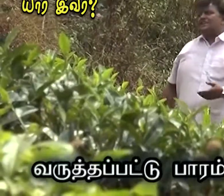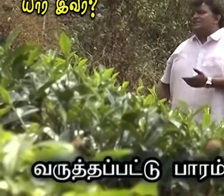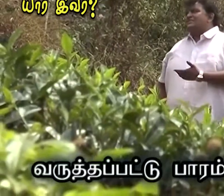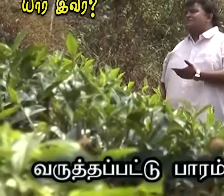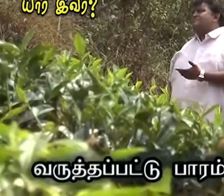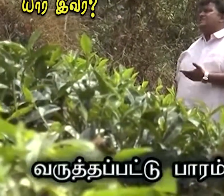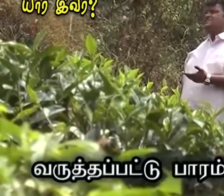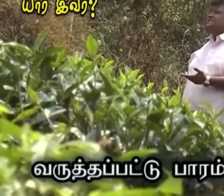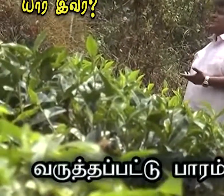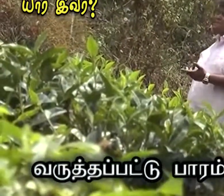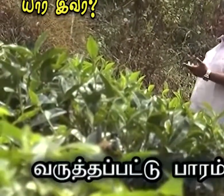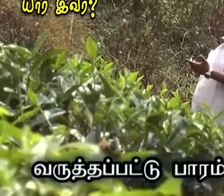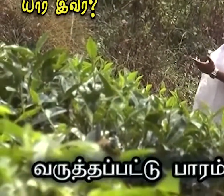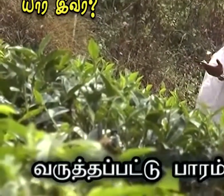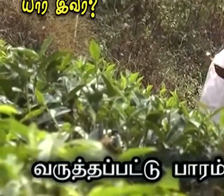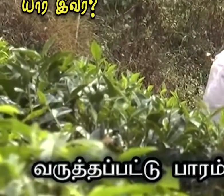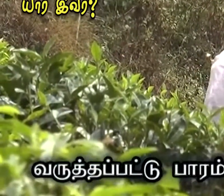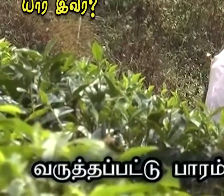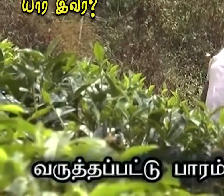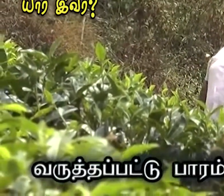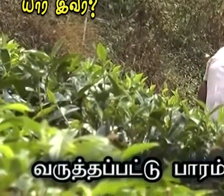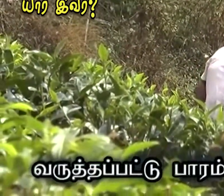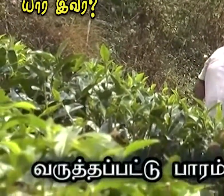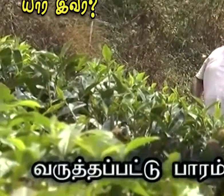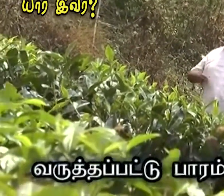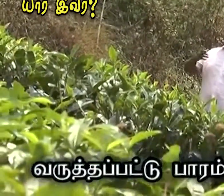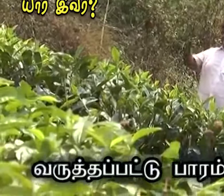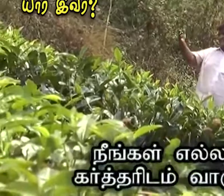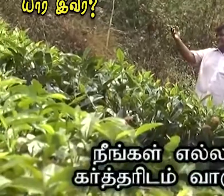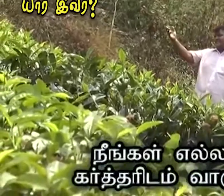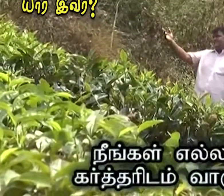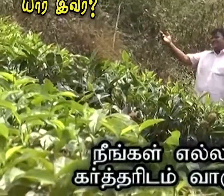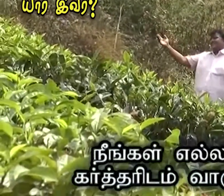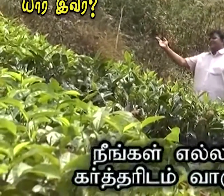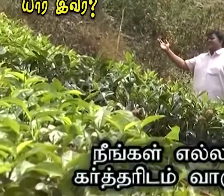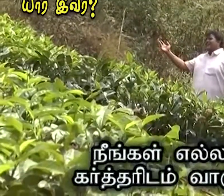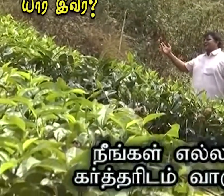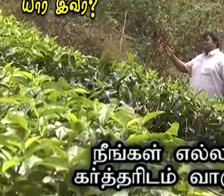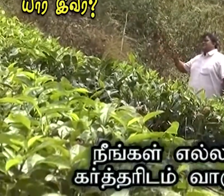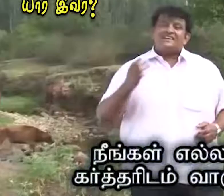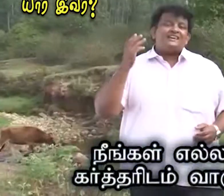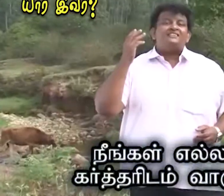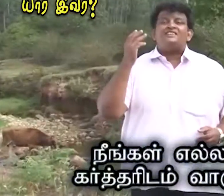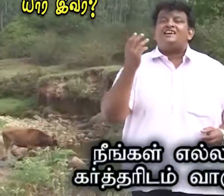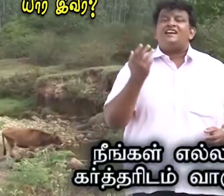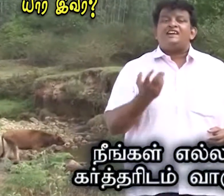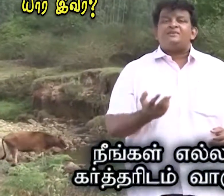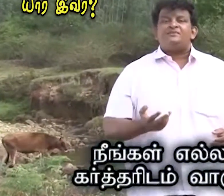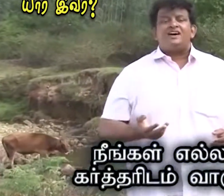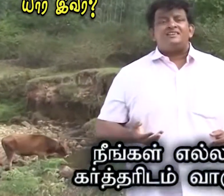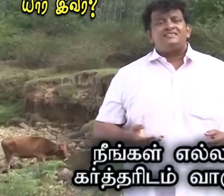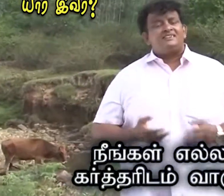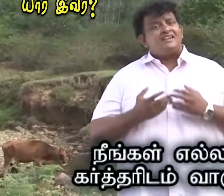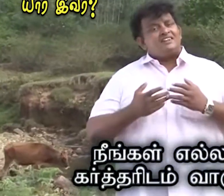தேவன். வருத்தப்பட்டு வாரம் சும போரே, நீங்கள் எல்லாரும்